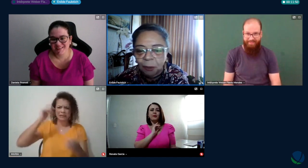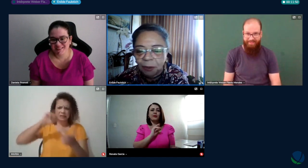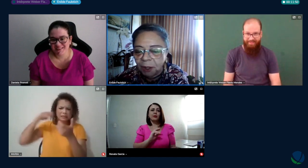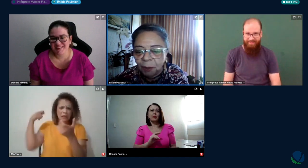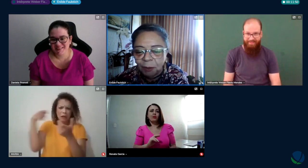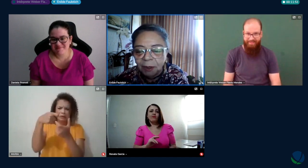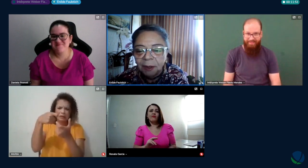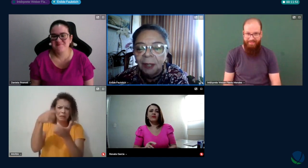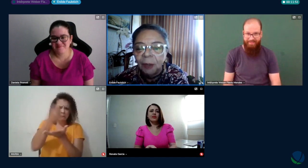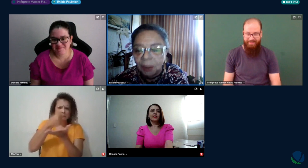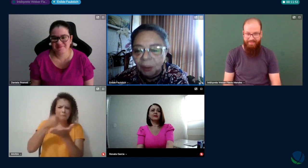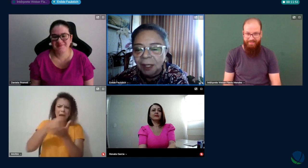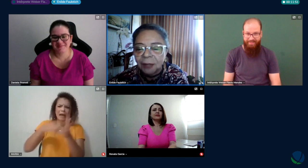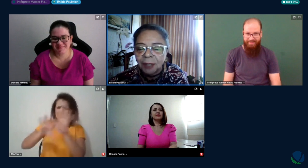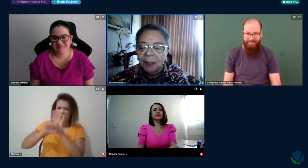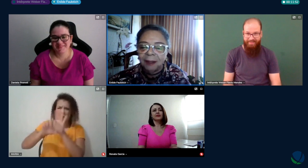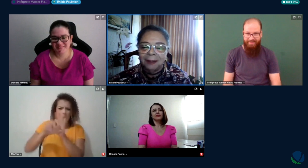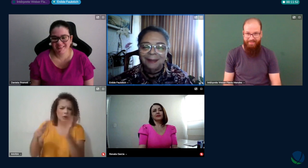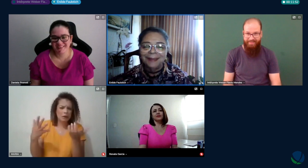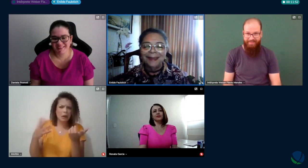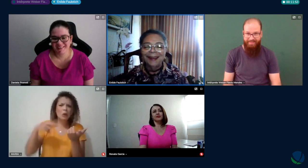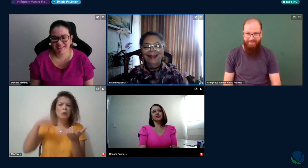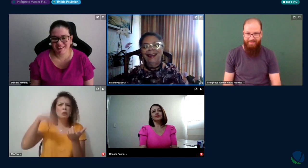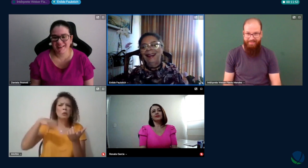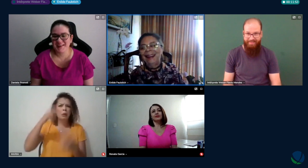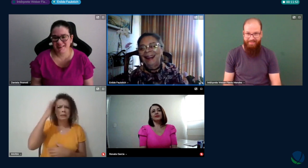para sinal termo. Agora, eu que quero saber.